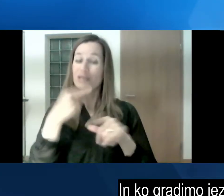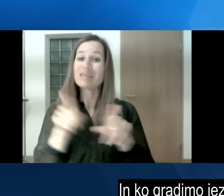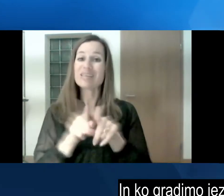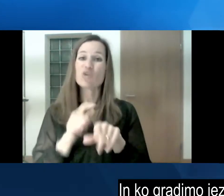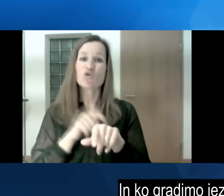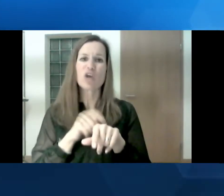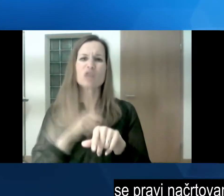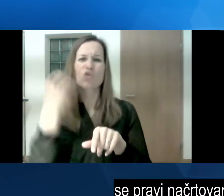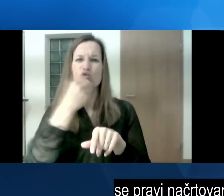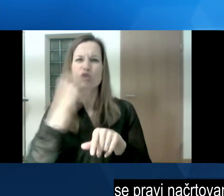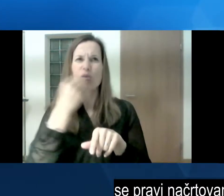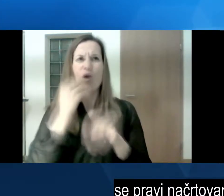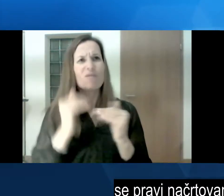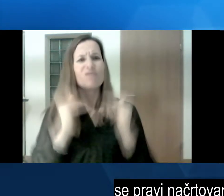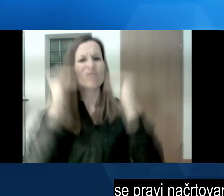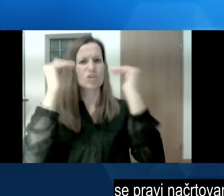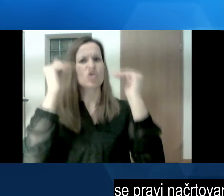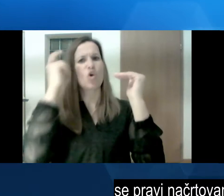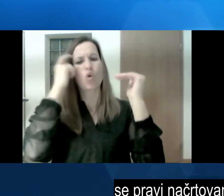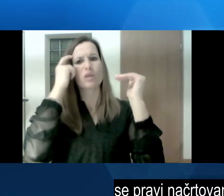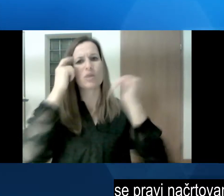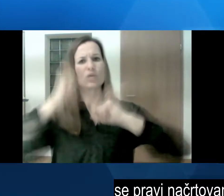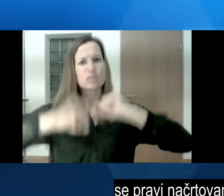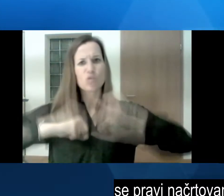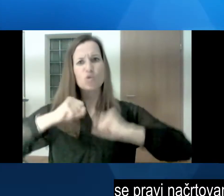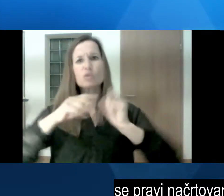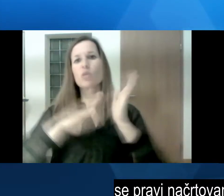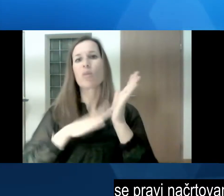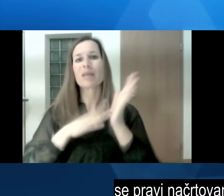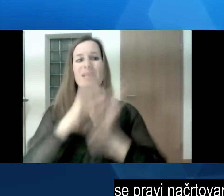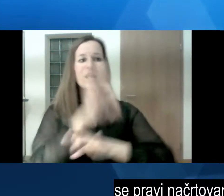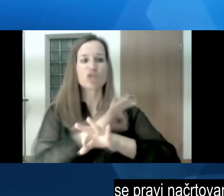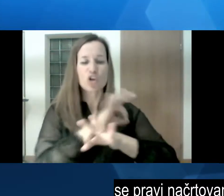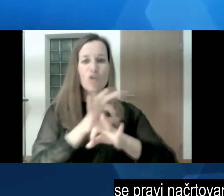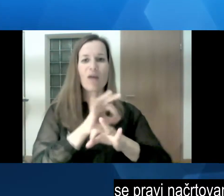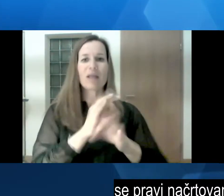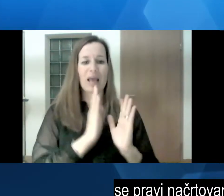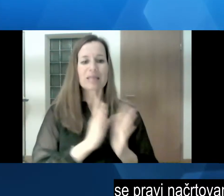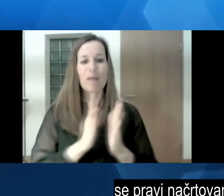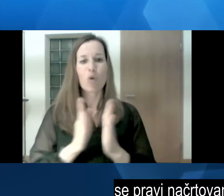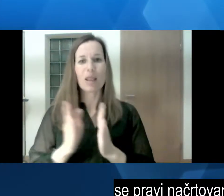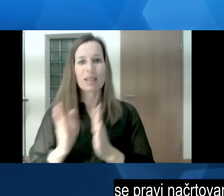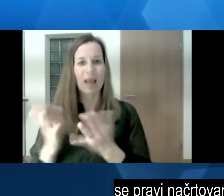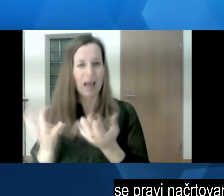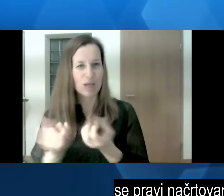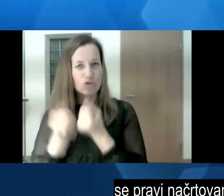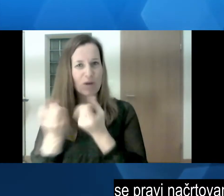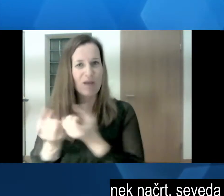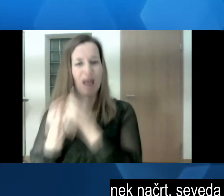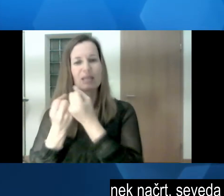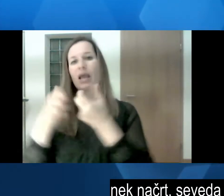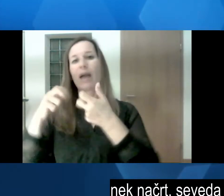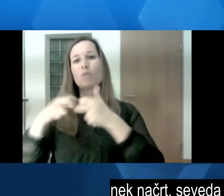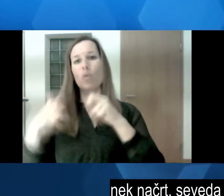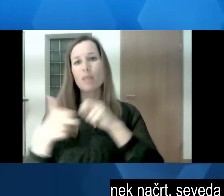kognitivnih sposobnosti, se pravi načrtovanja, zaporednega reševanja problemov. Vedno naredimo